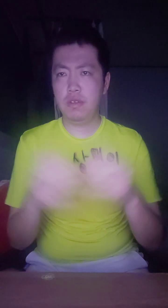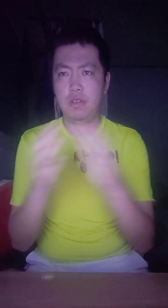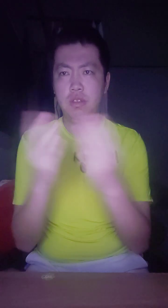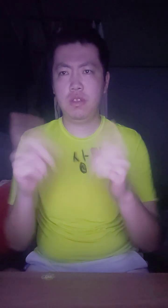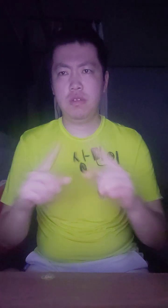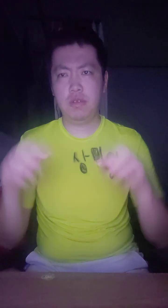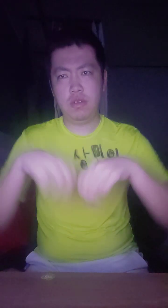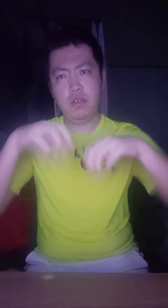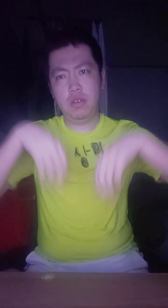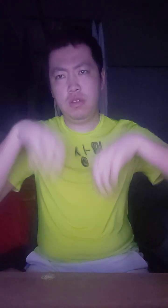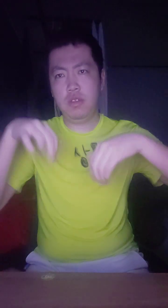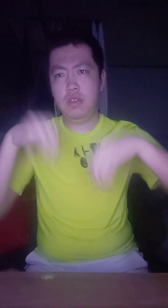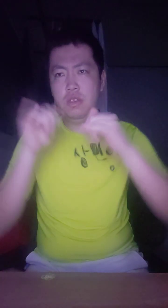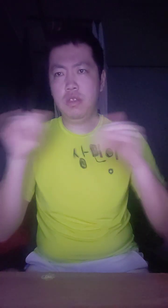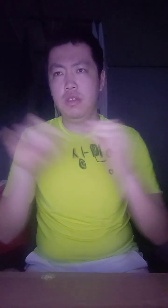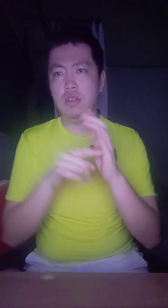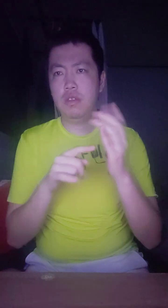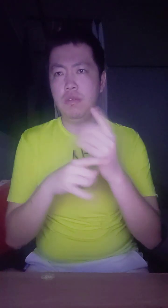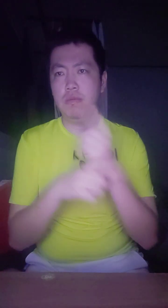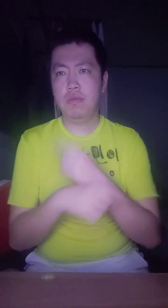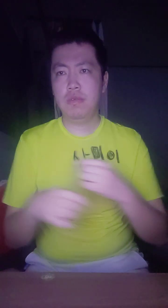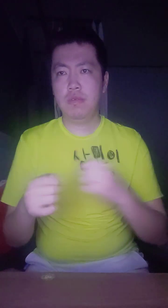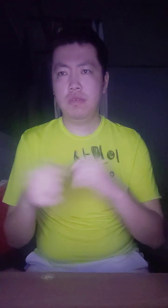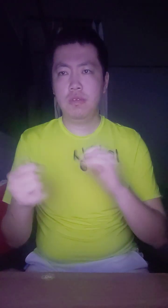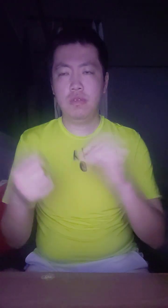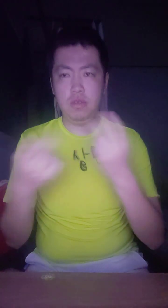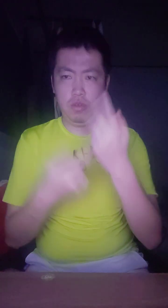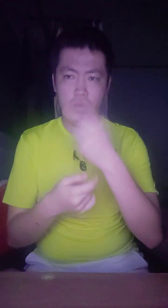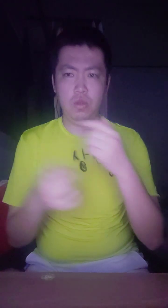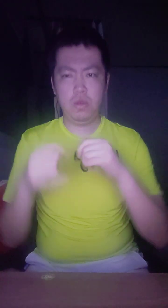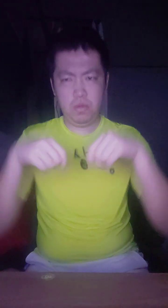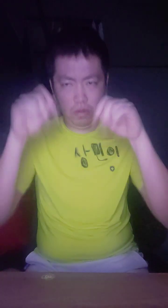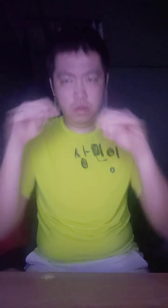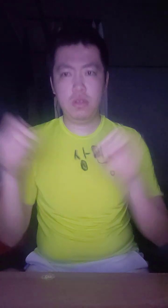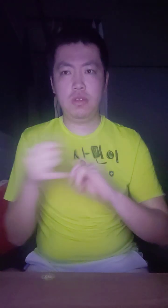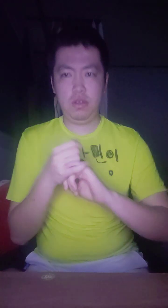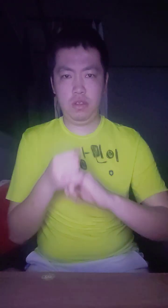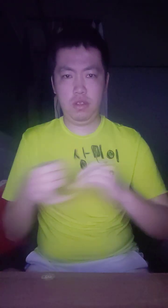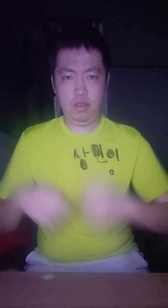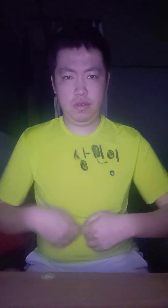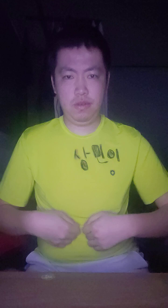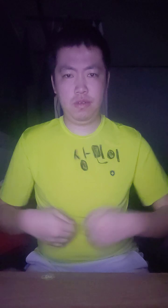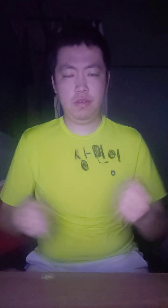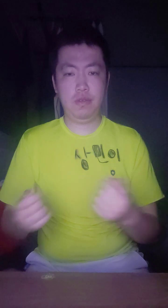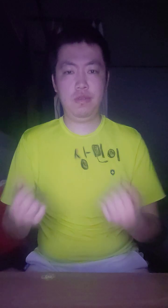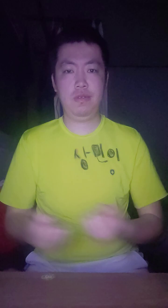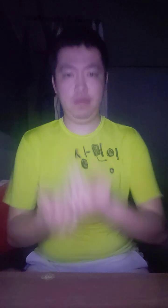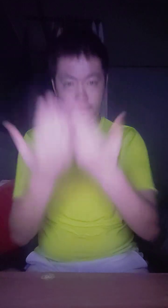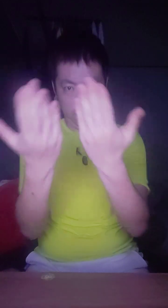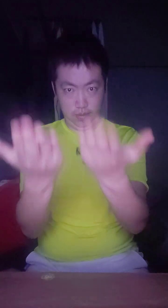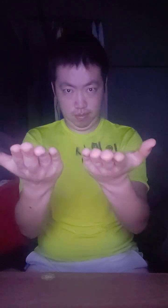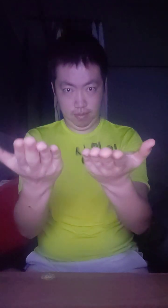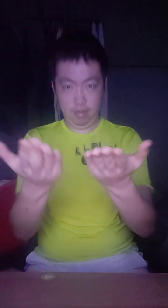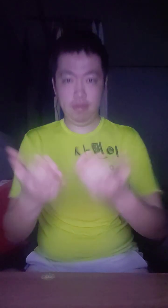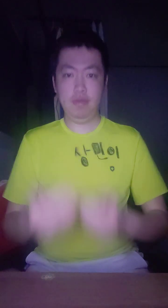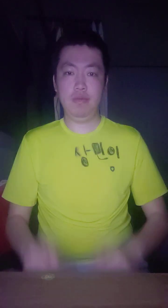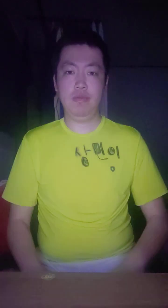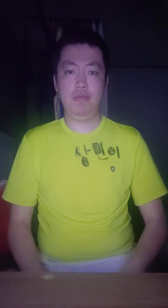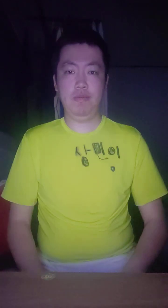비가 계속 쏟아진다고 예보된 만큼 정전 사고에도 대비하셔야 할 것 같습니다. 최민기 기자입니다.